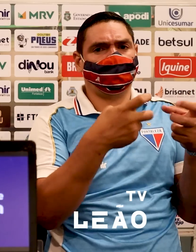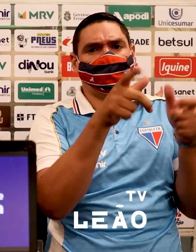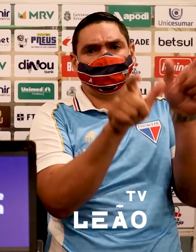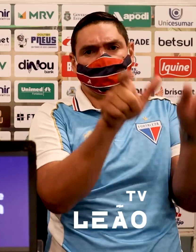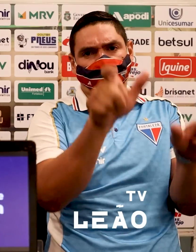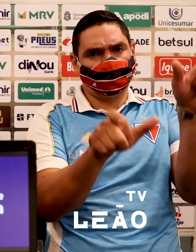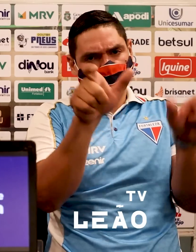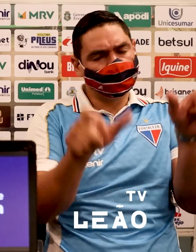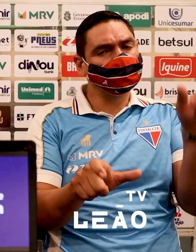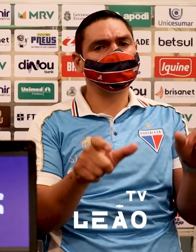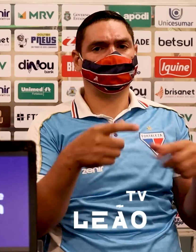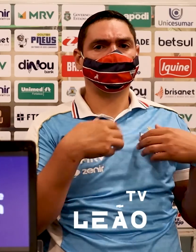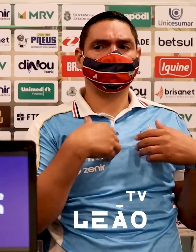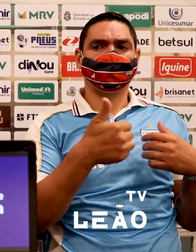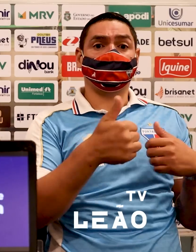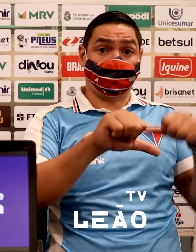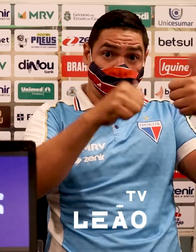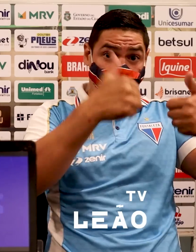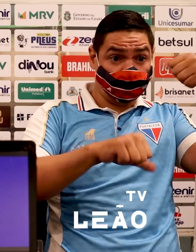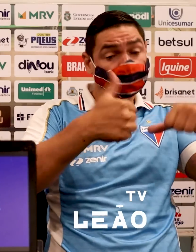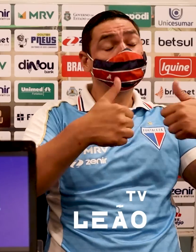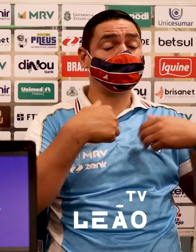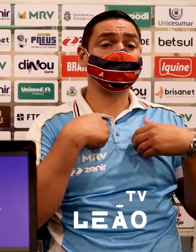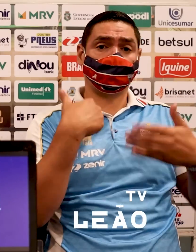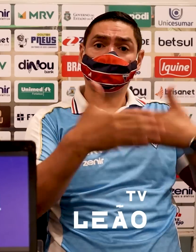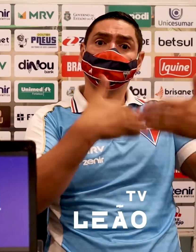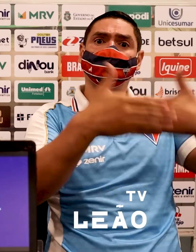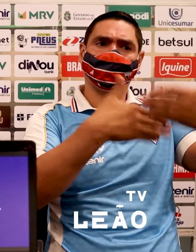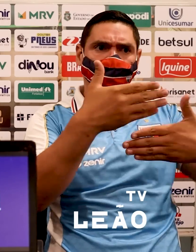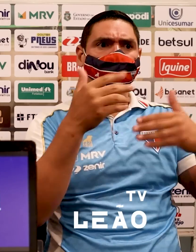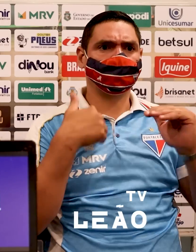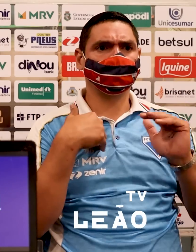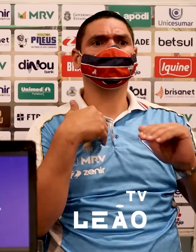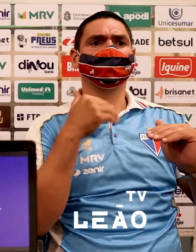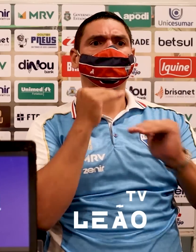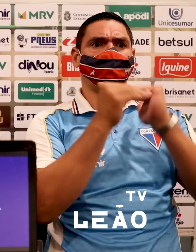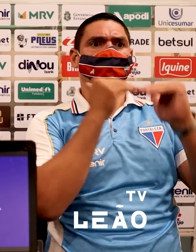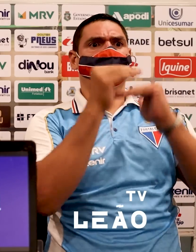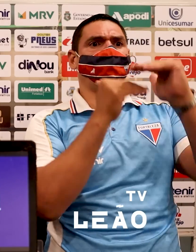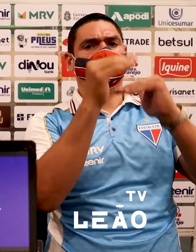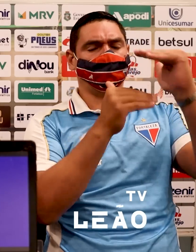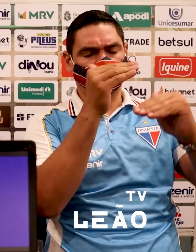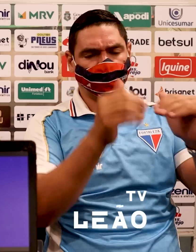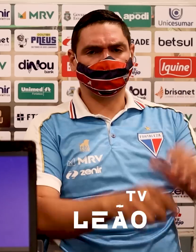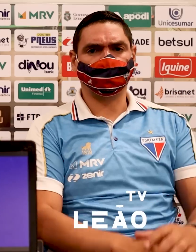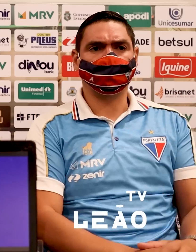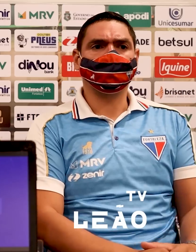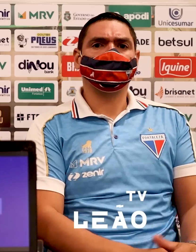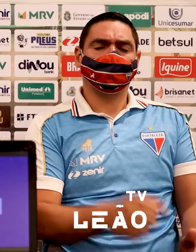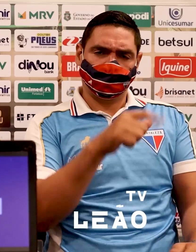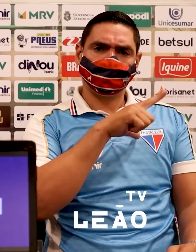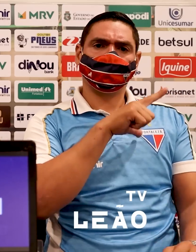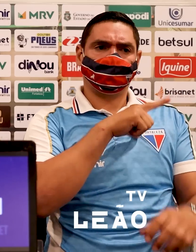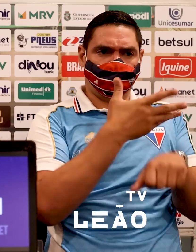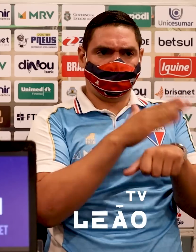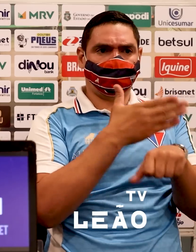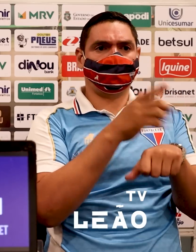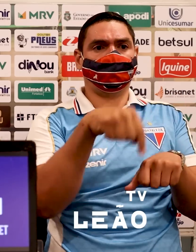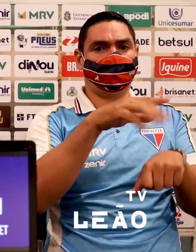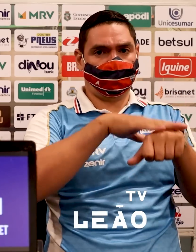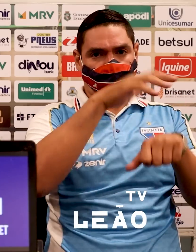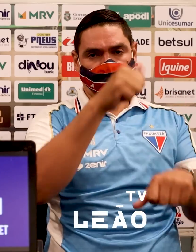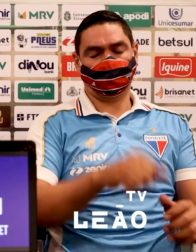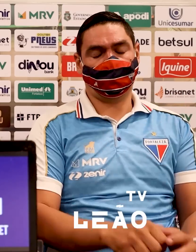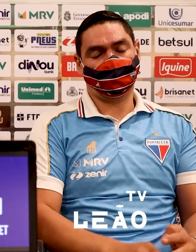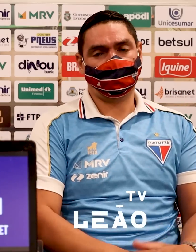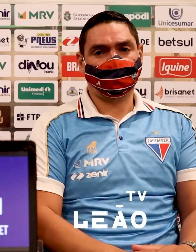ha levantado e vai seguir levantando, subindo. Temos que trabalhar para isso.